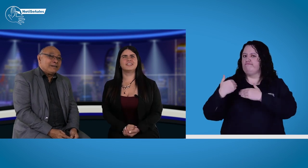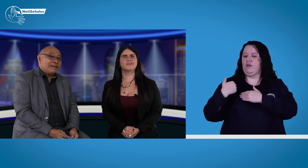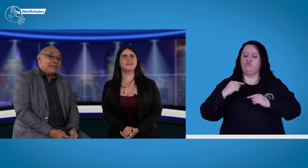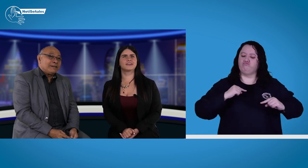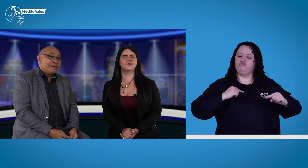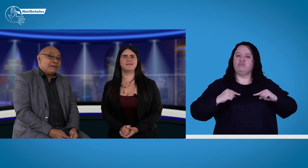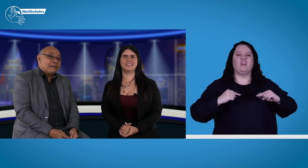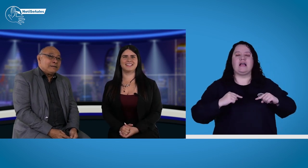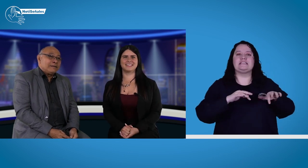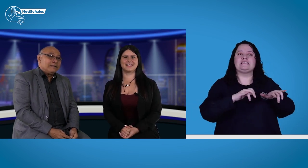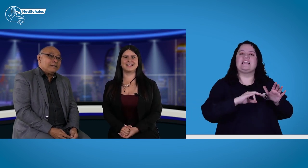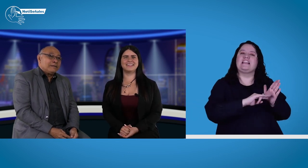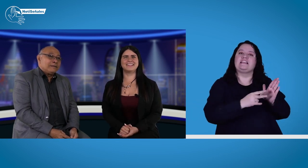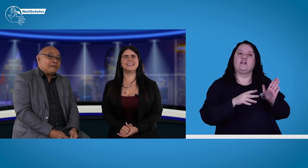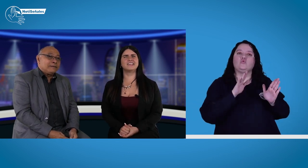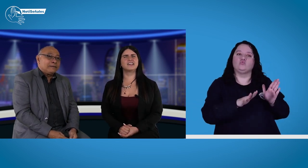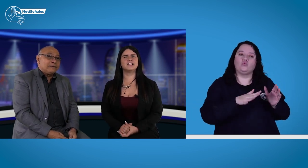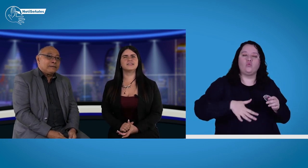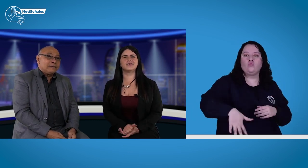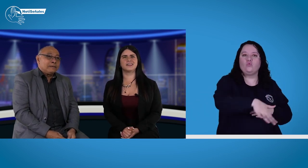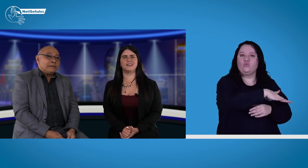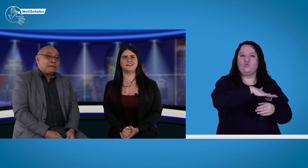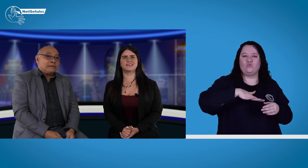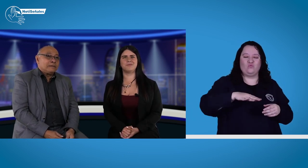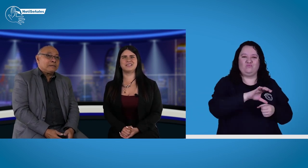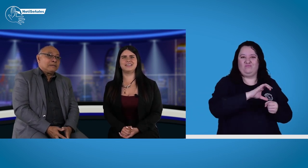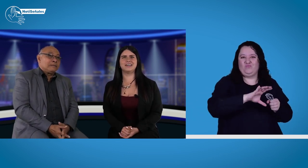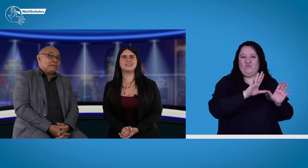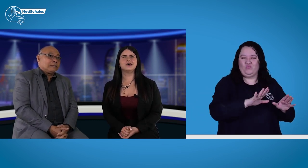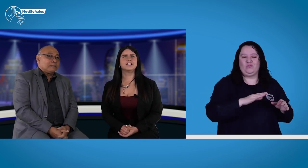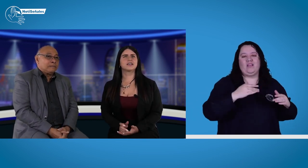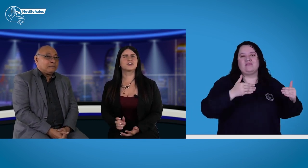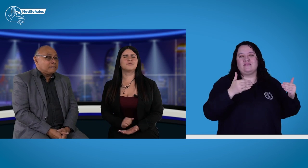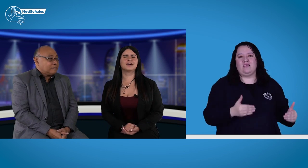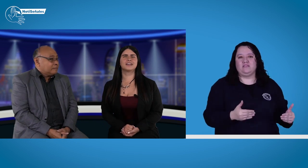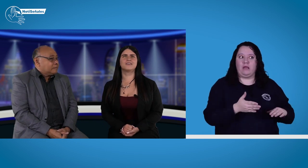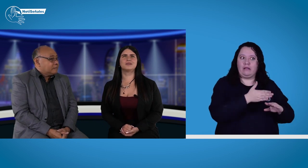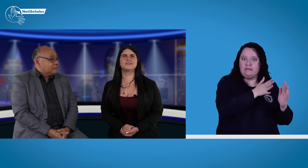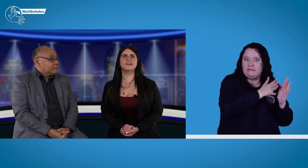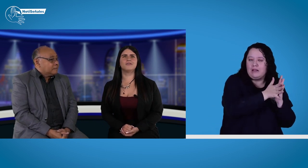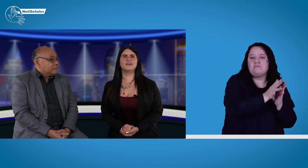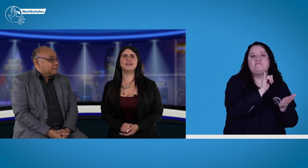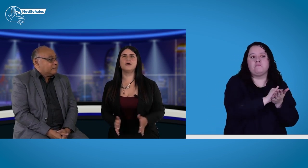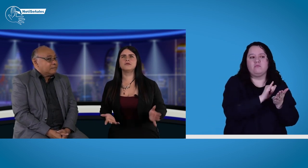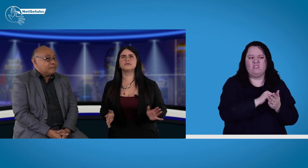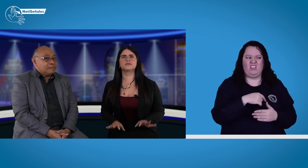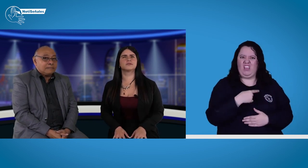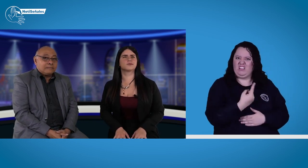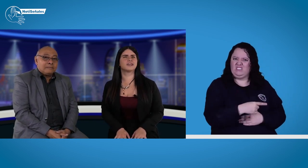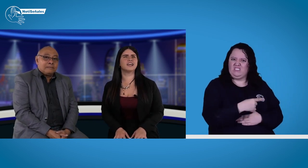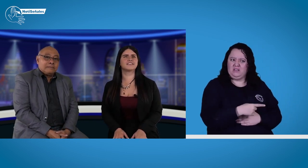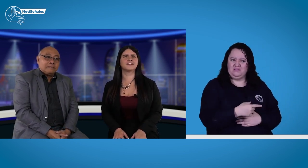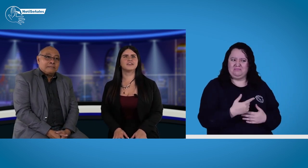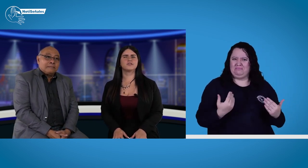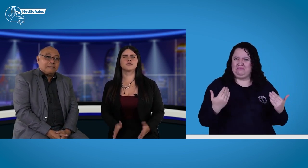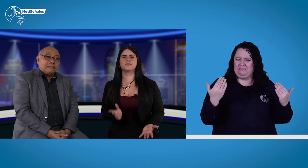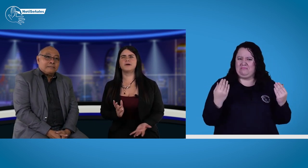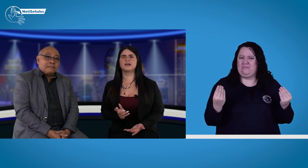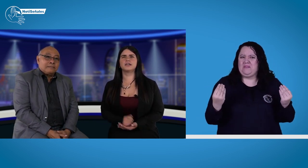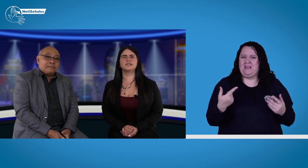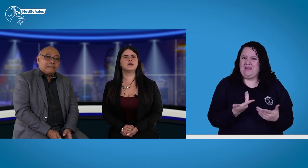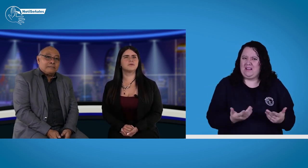llevo coordinado actualmente la Secretaría de Técnica Distrital de Discapacidad, que como ejemplo, no mencionaba un millón, no sé, ¿eso qué es?